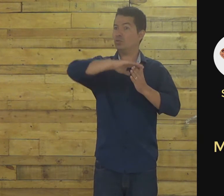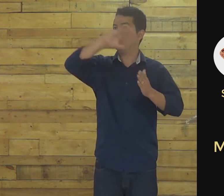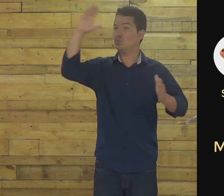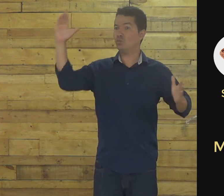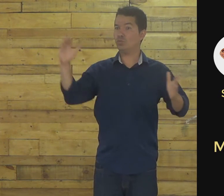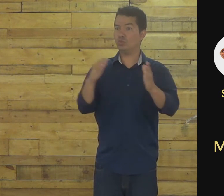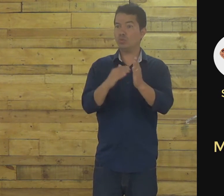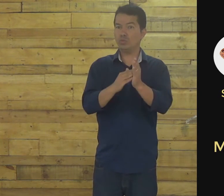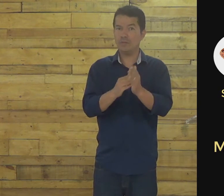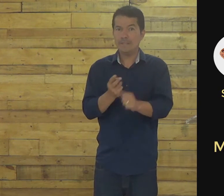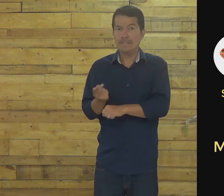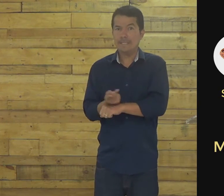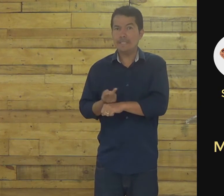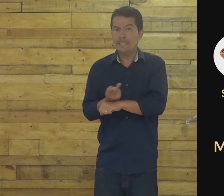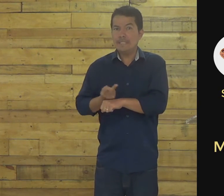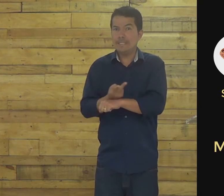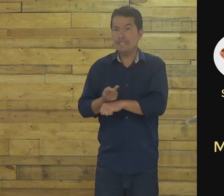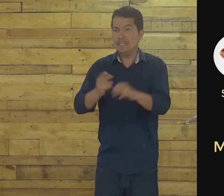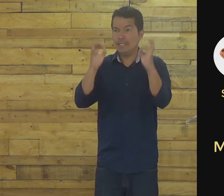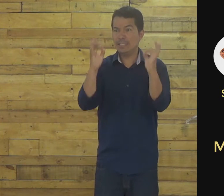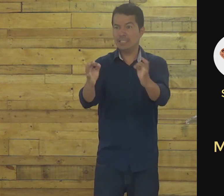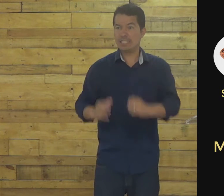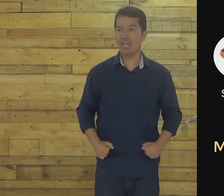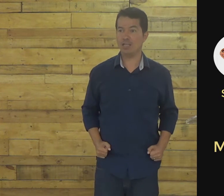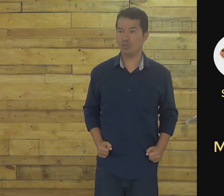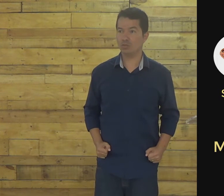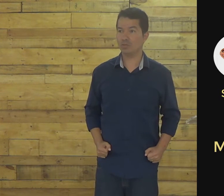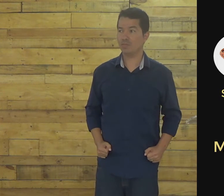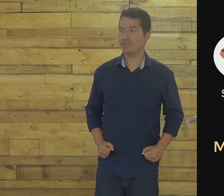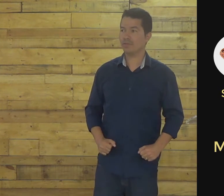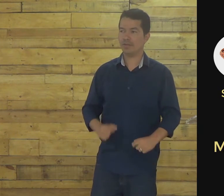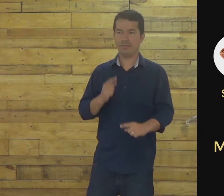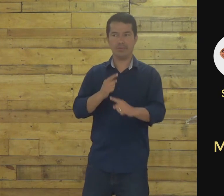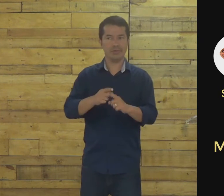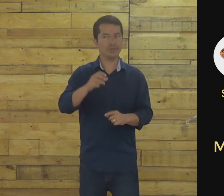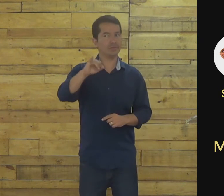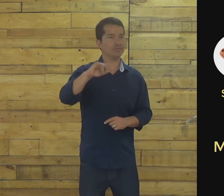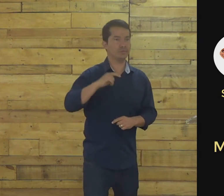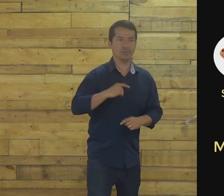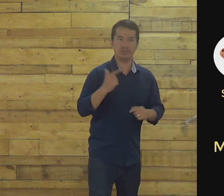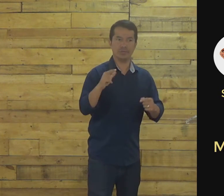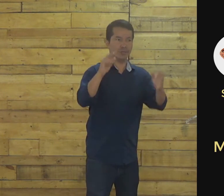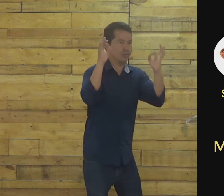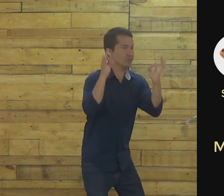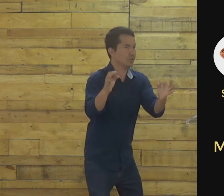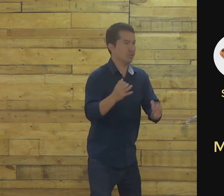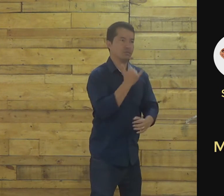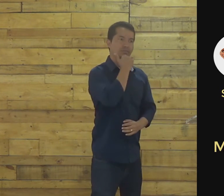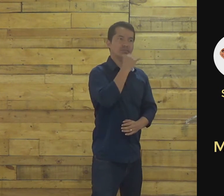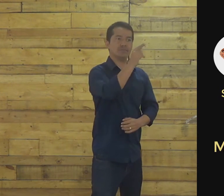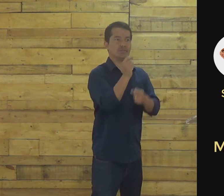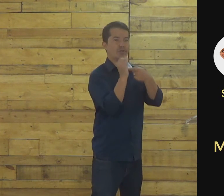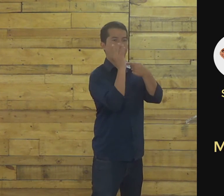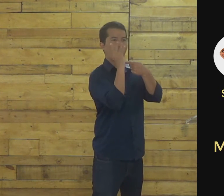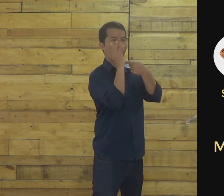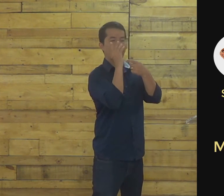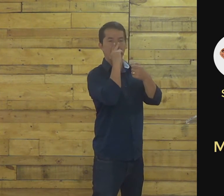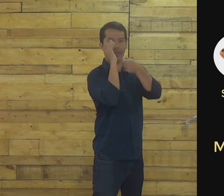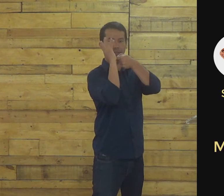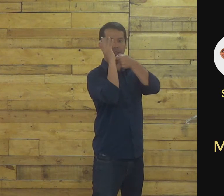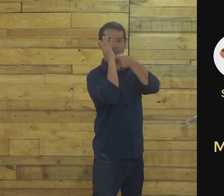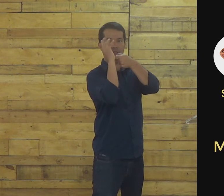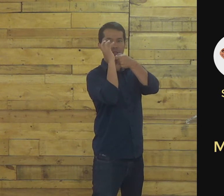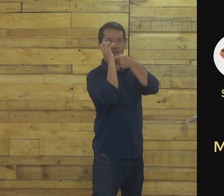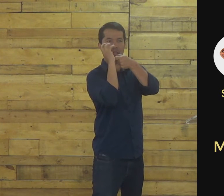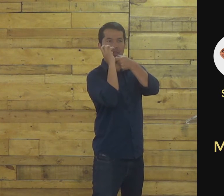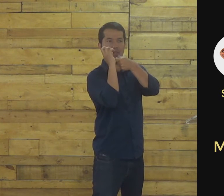correta. É fazer tudo da maneira certa, procurando a integridade. Se você, a sua vida não é direita,